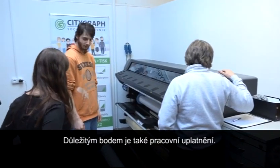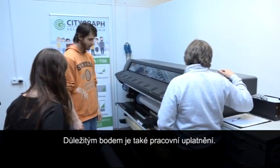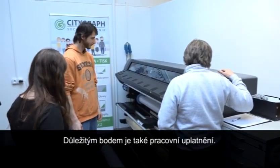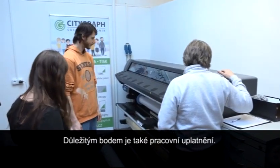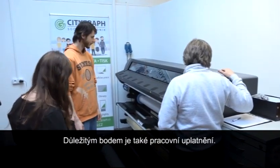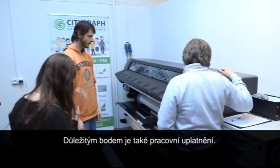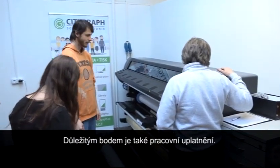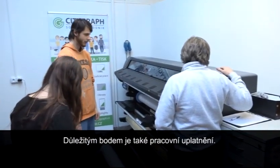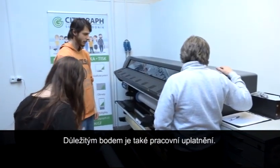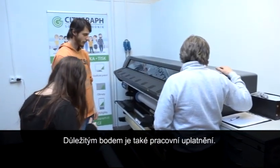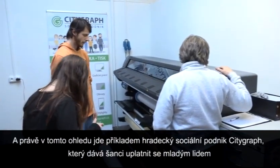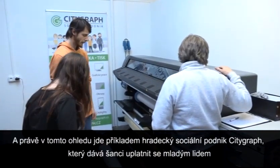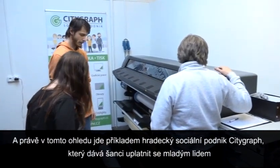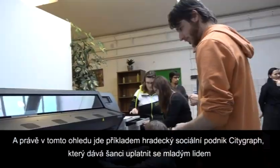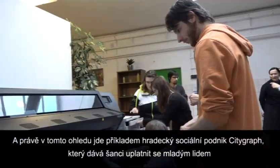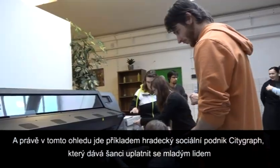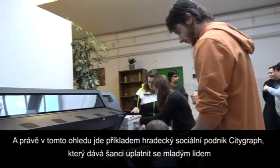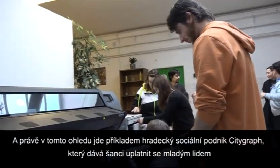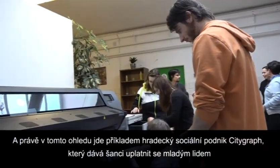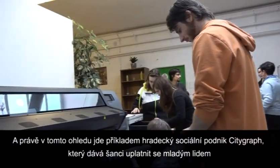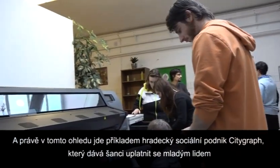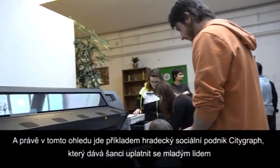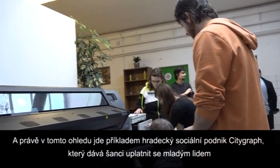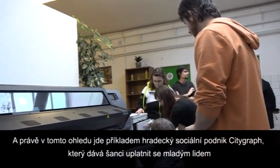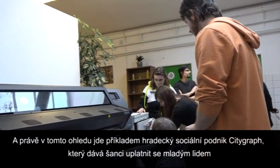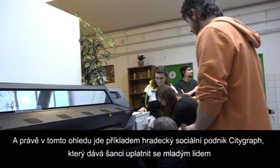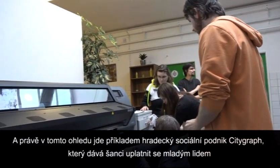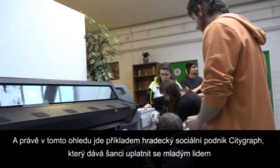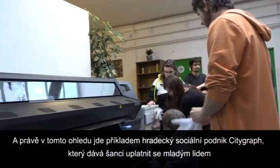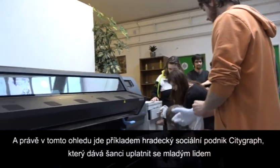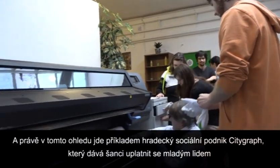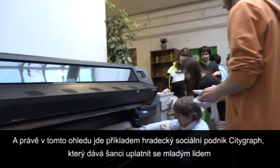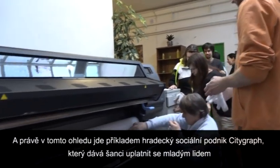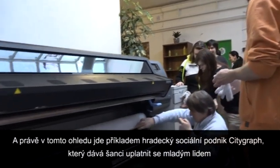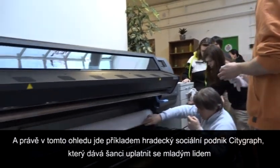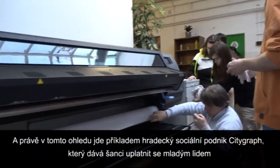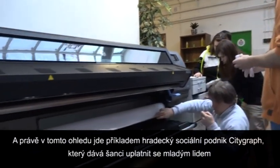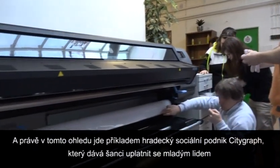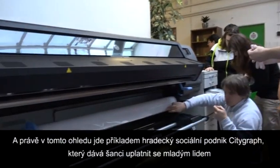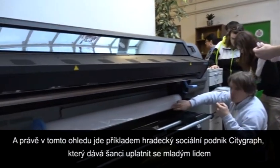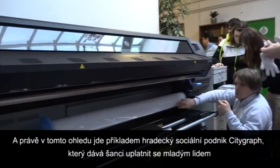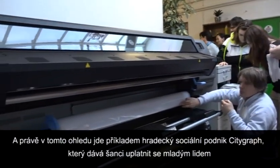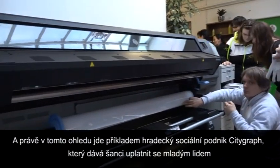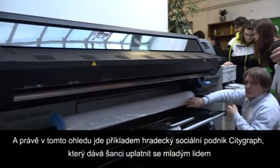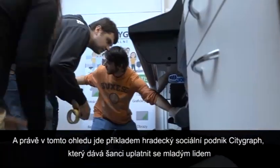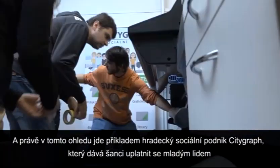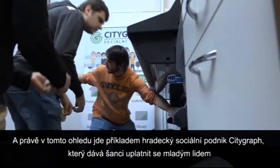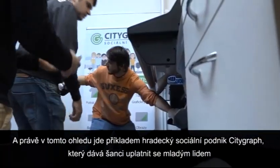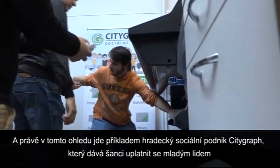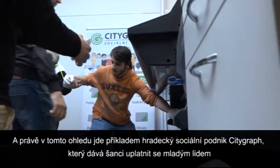pracovní uplatnění. A právě v tomto ohledu jde příkladem hradecký sociální podnik CityGraph, který dává šanci uplatnit se mladým lidem